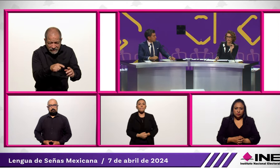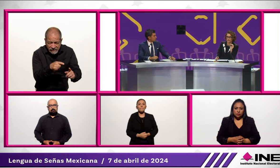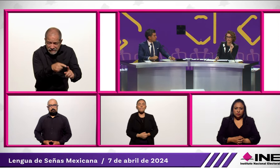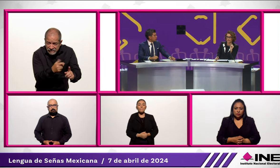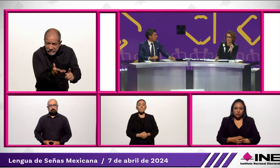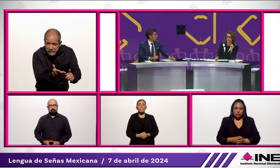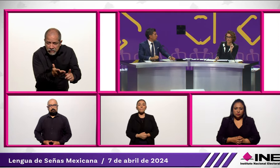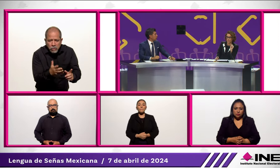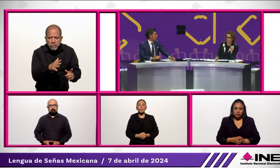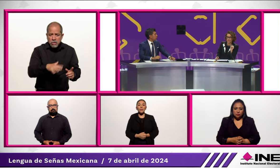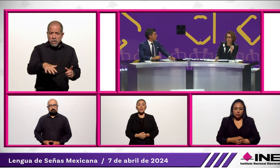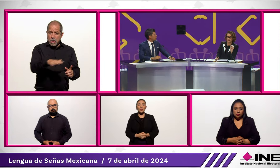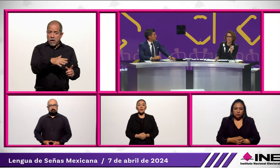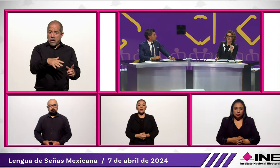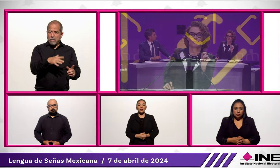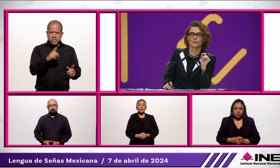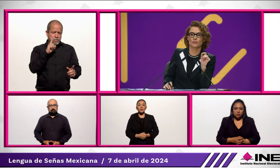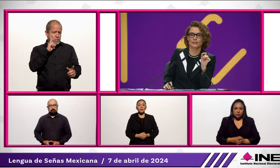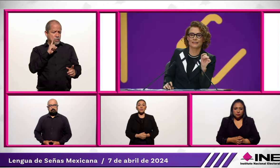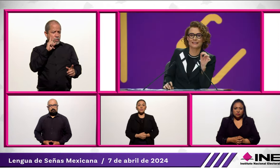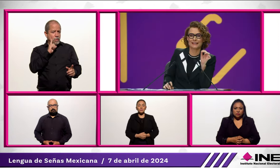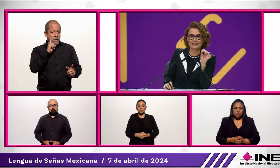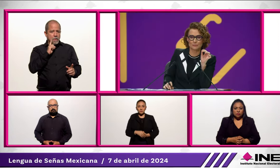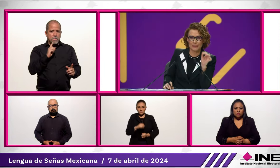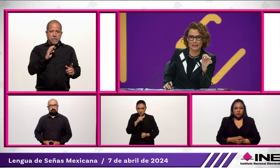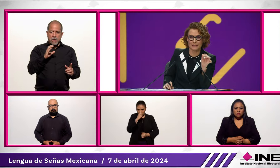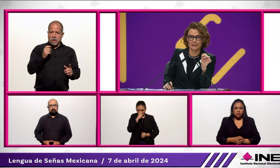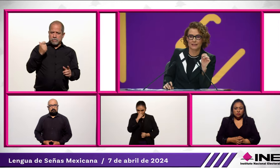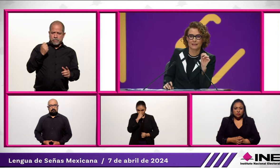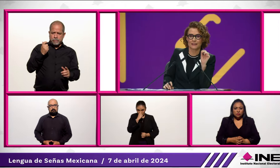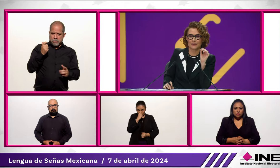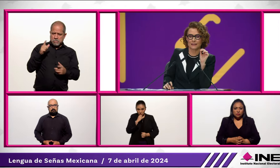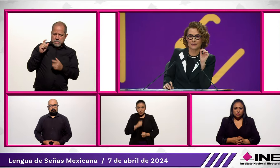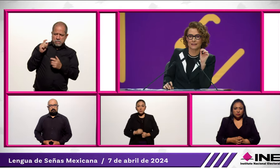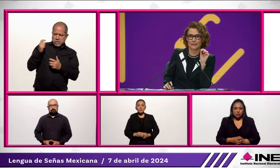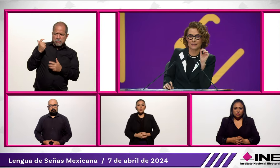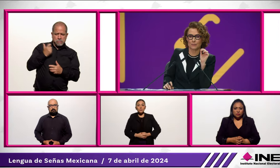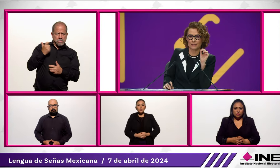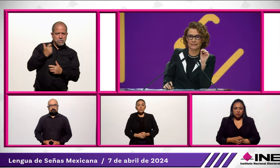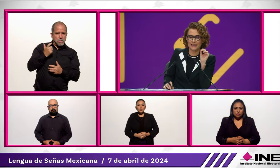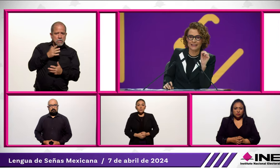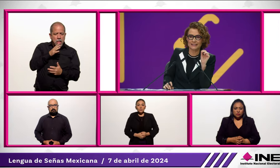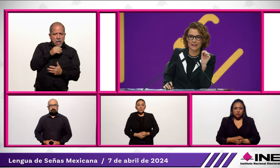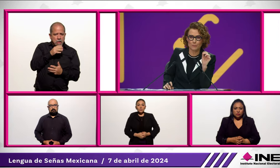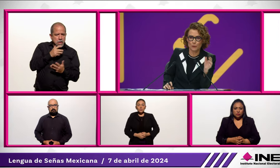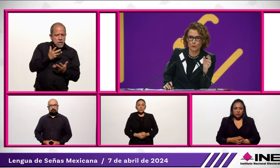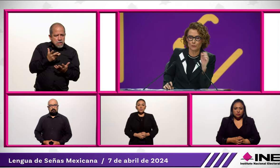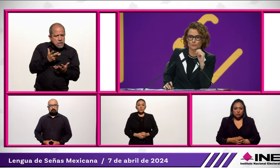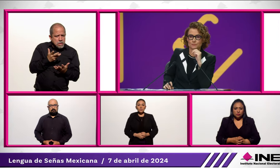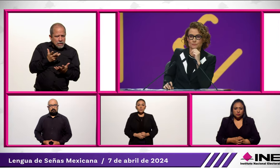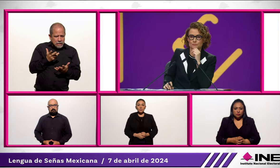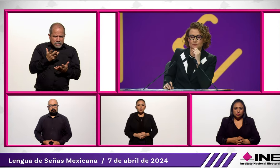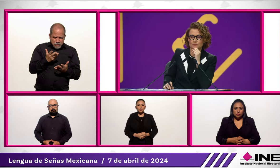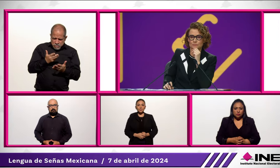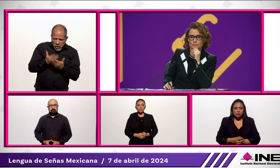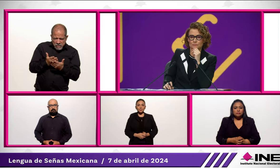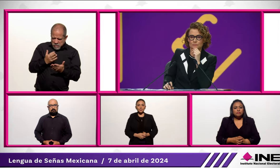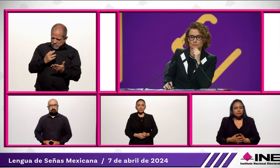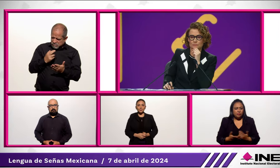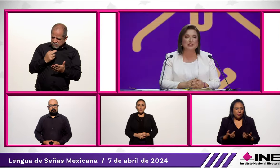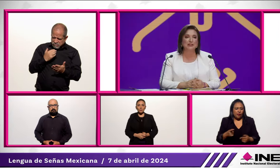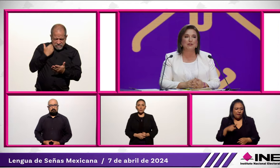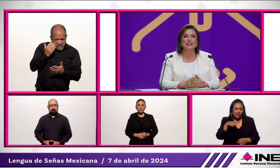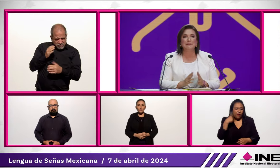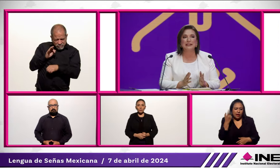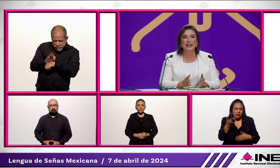las mujeres puedan cobrar esas pensiones, que se les paguen, que tengan ese apoyo? Va a ser más